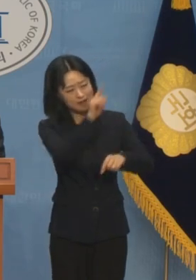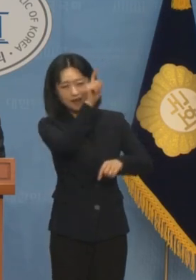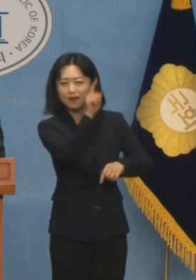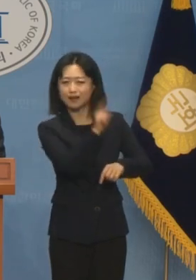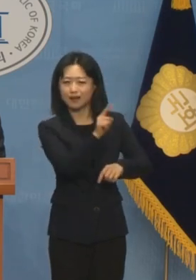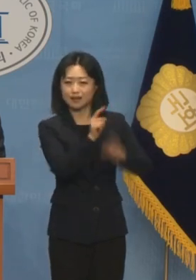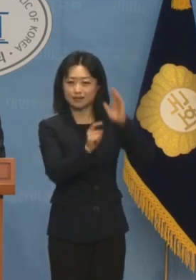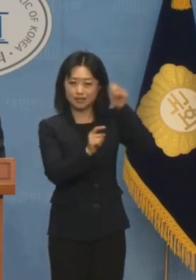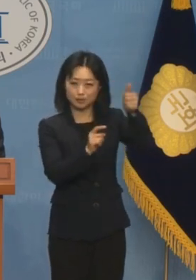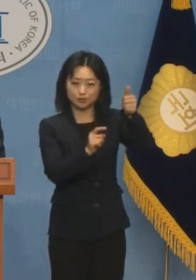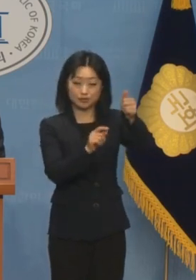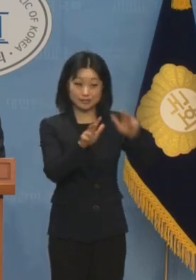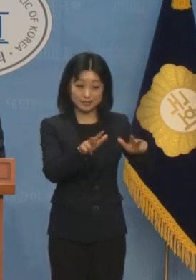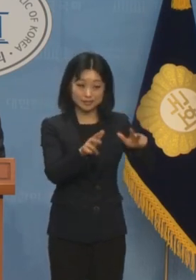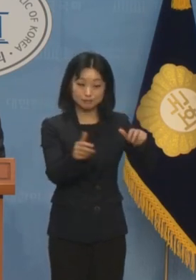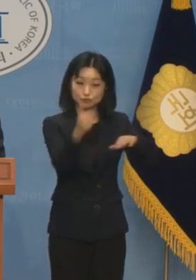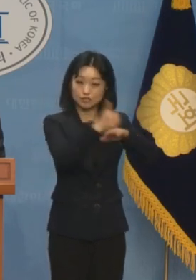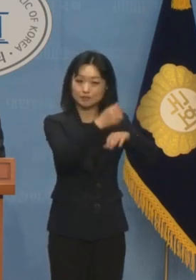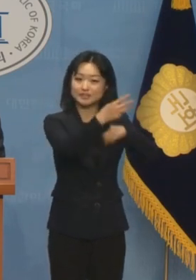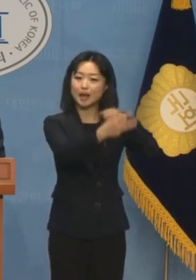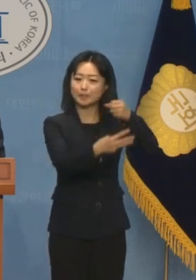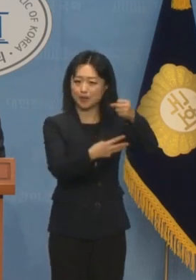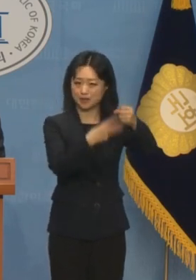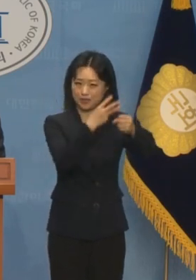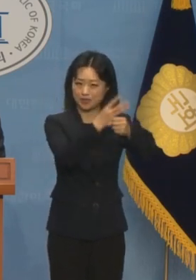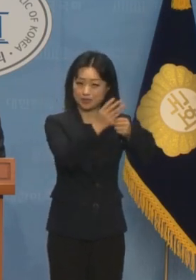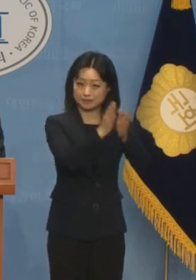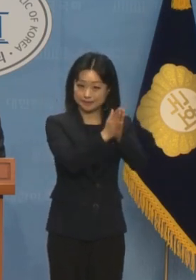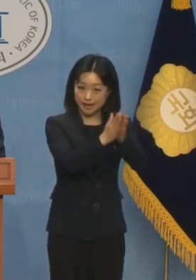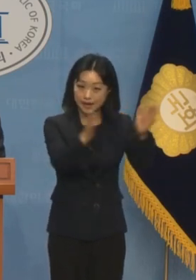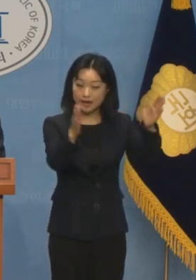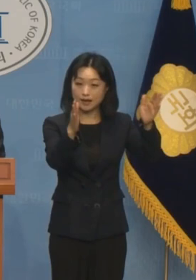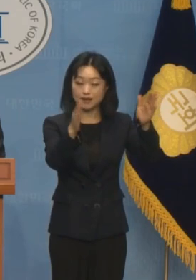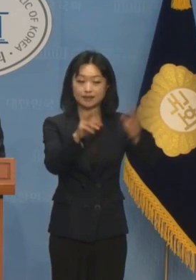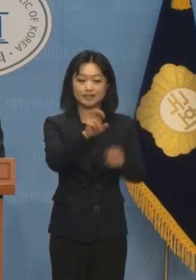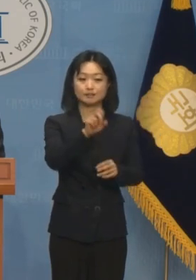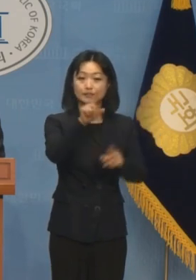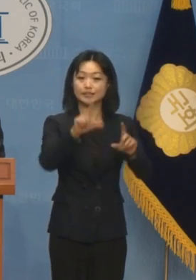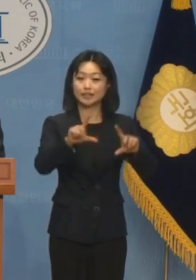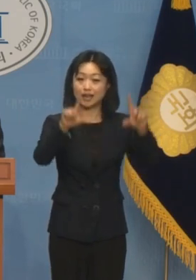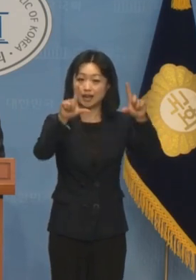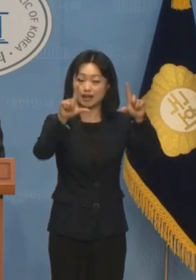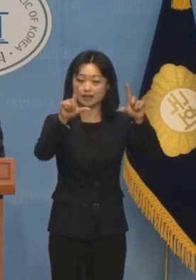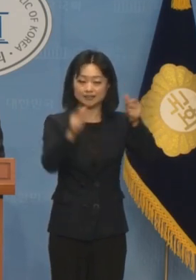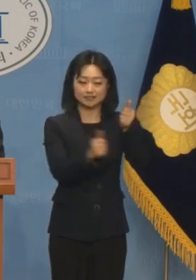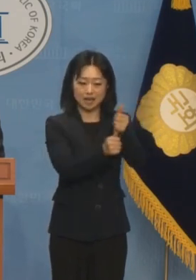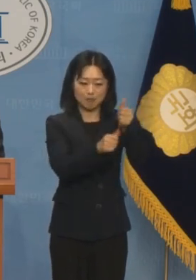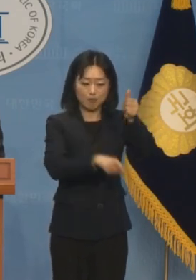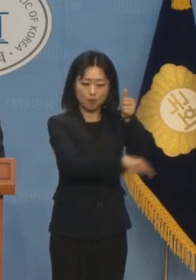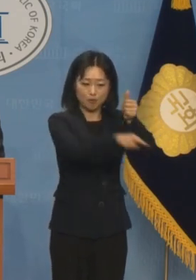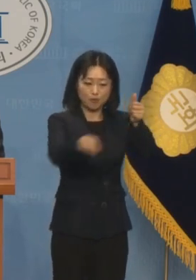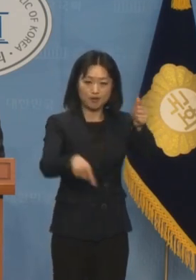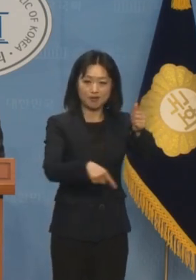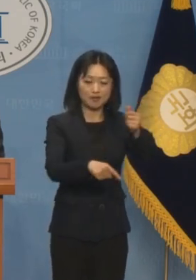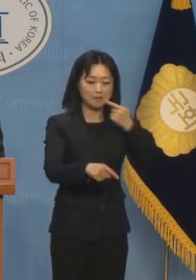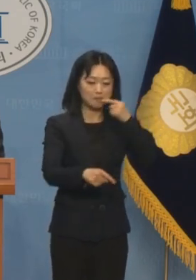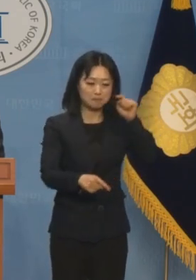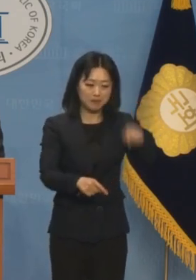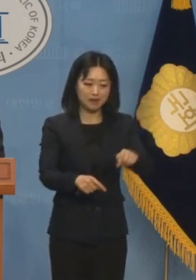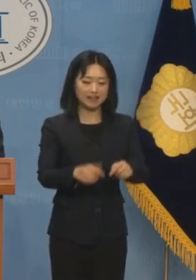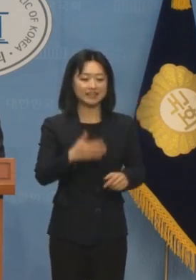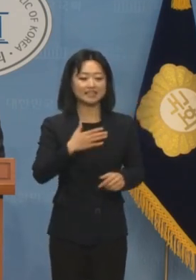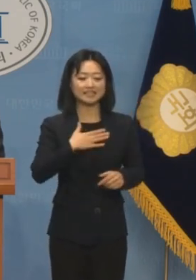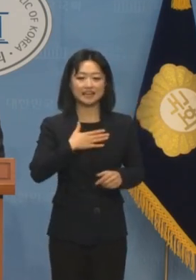대통령 임기 3년차 윤석열 대통령께서 21일 참모들에게 이제